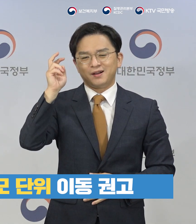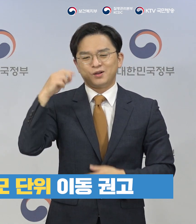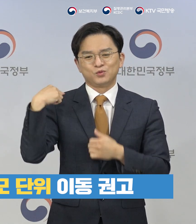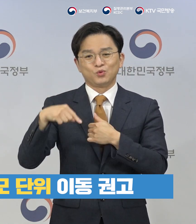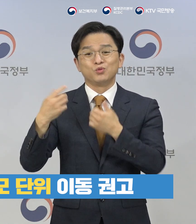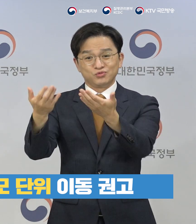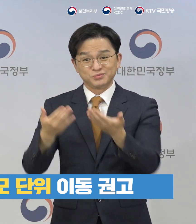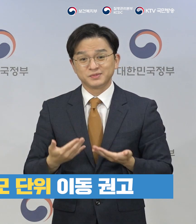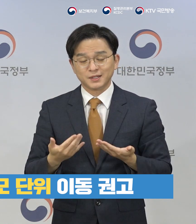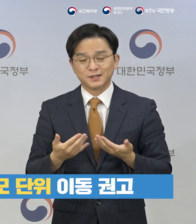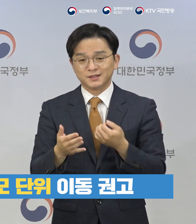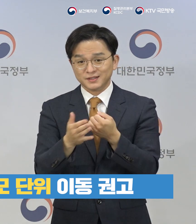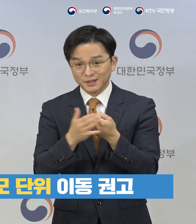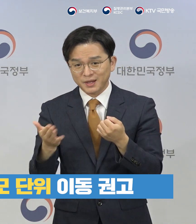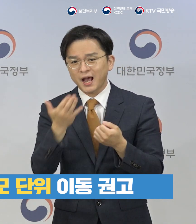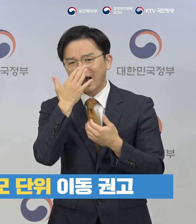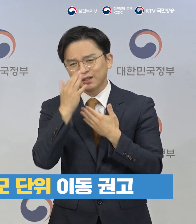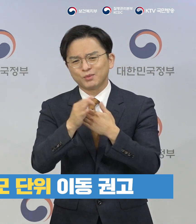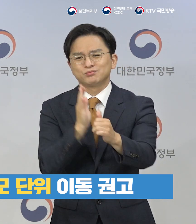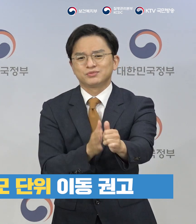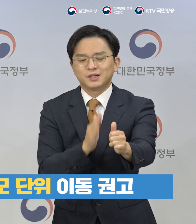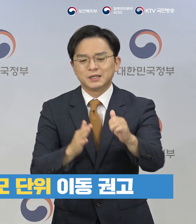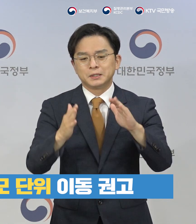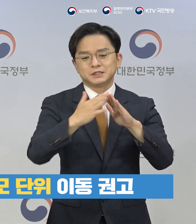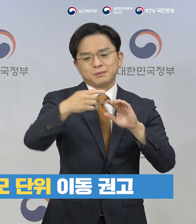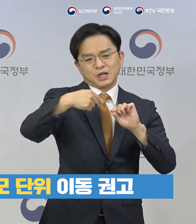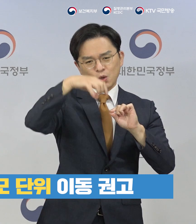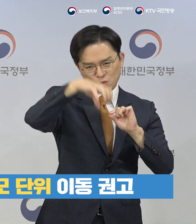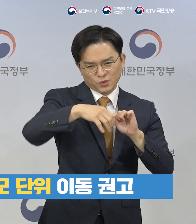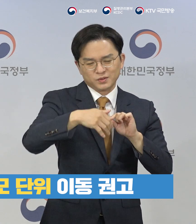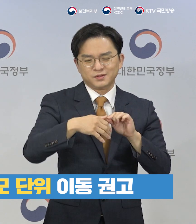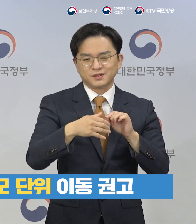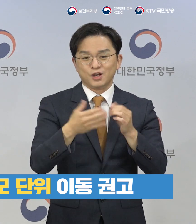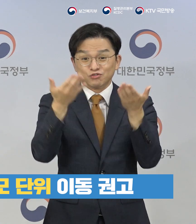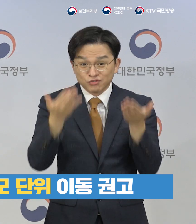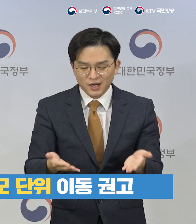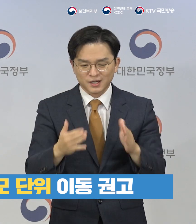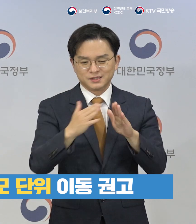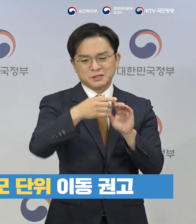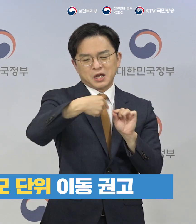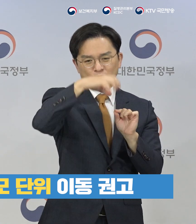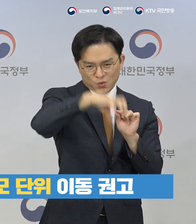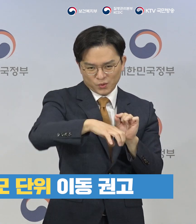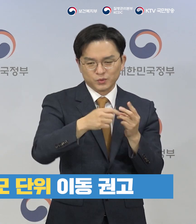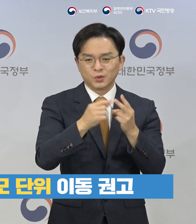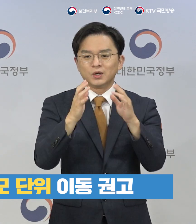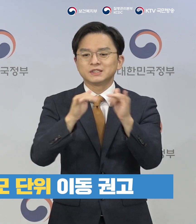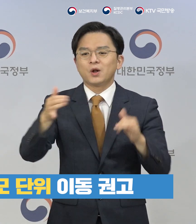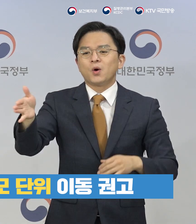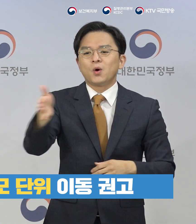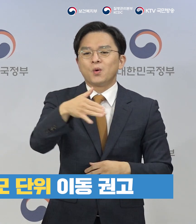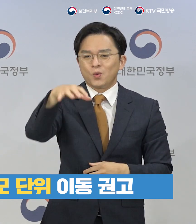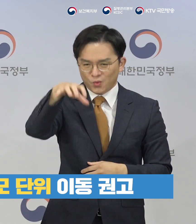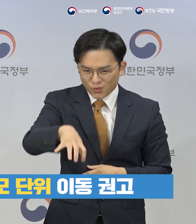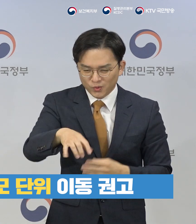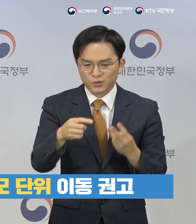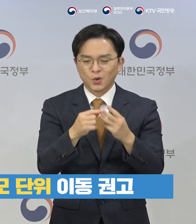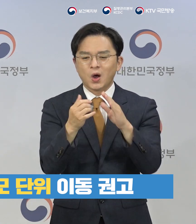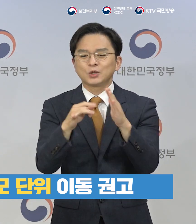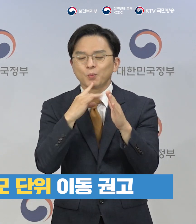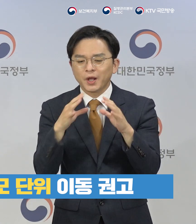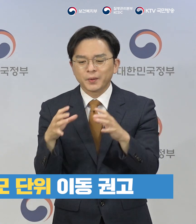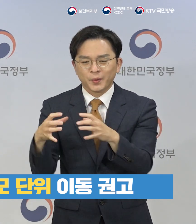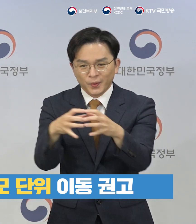사람들이 밀집하는 관광지는 피하여 집이나 집 근처의 장소, 한적한 휴가지에서 휴식을